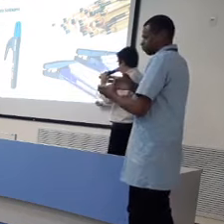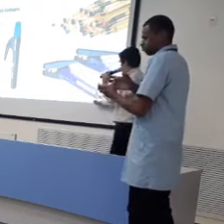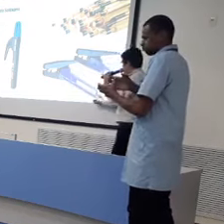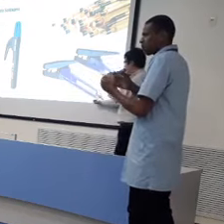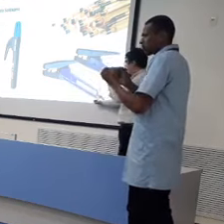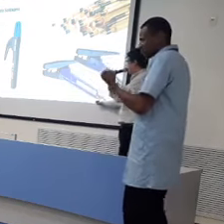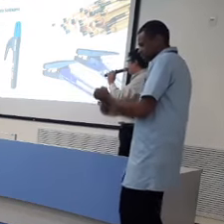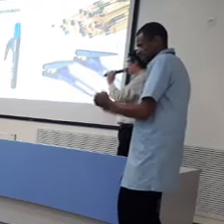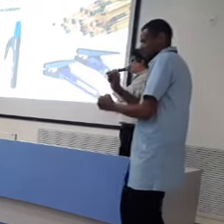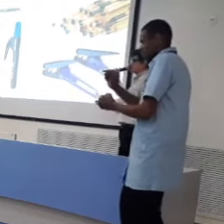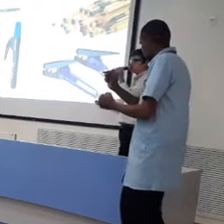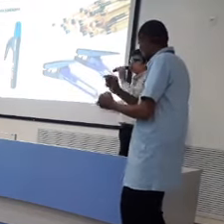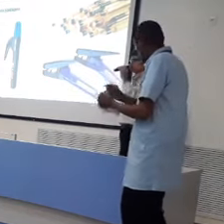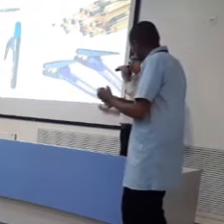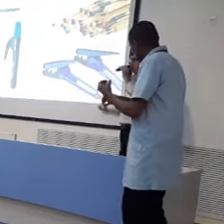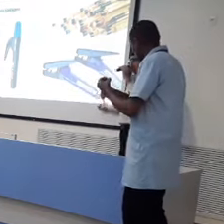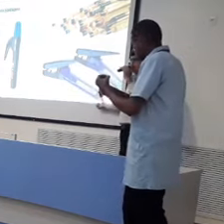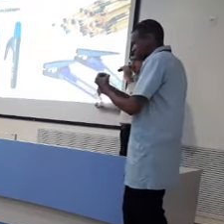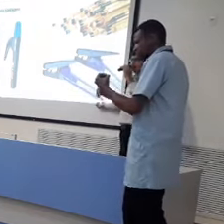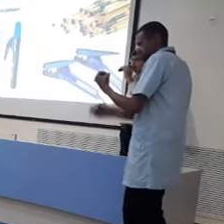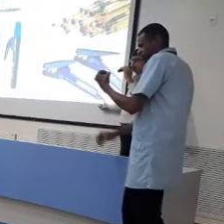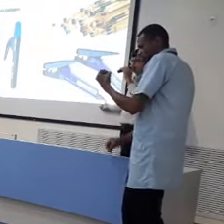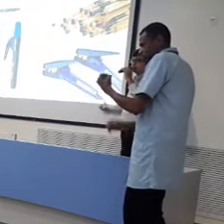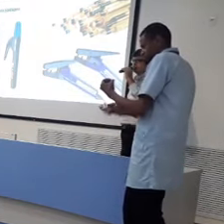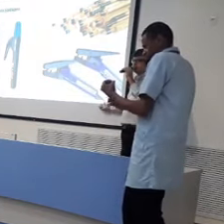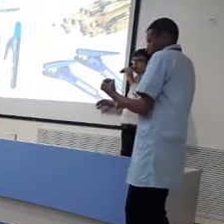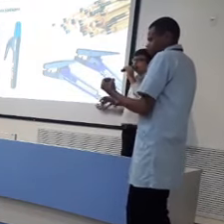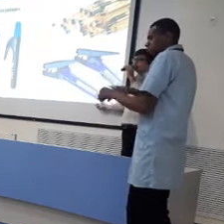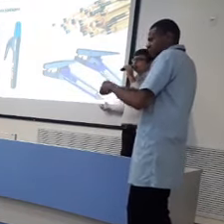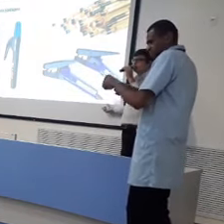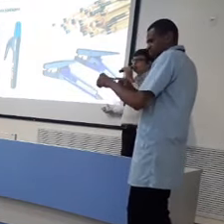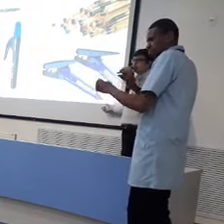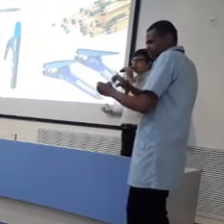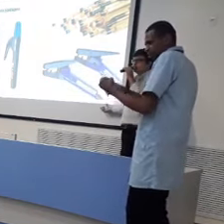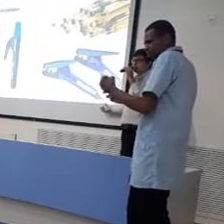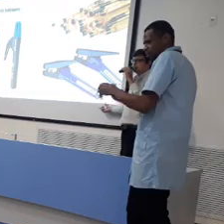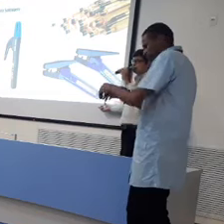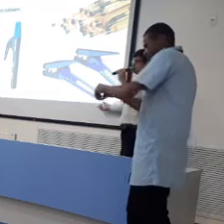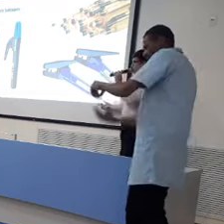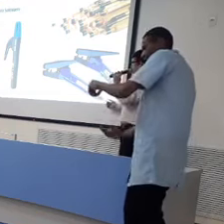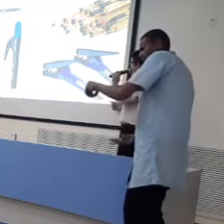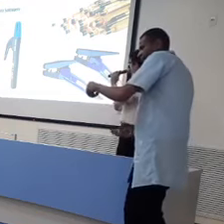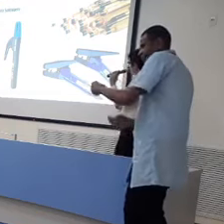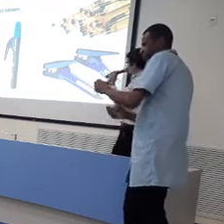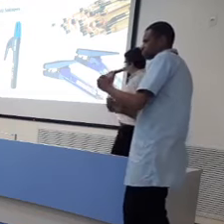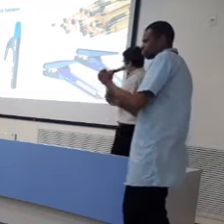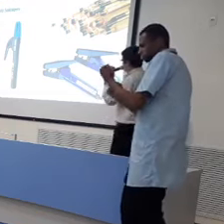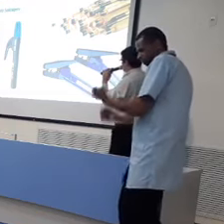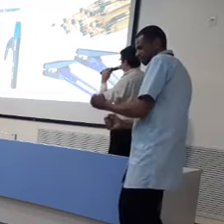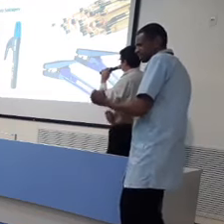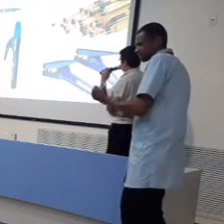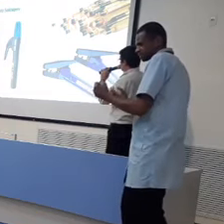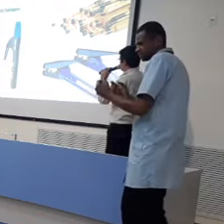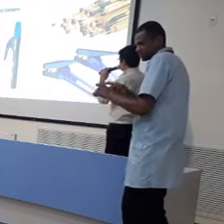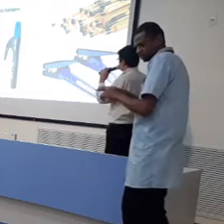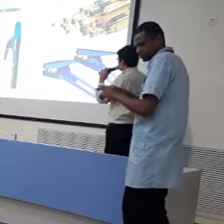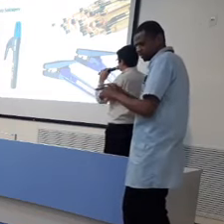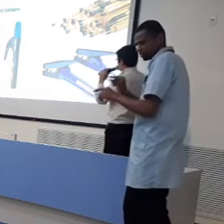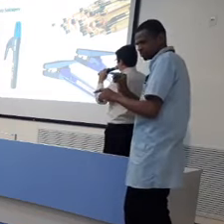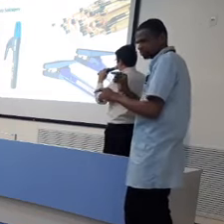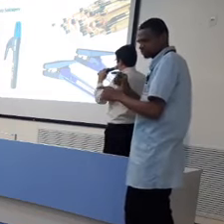pesado, o cabo aqui no fundo vai ser maior também, então ele também vai ser mais pesado. Então tudo isso deve ser levado